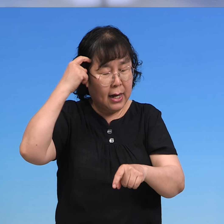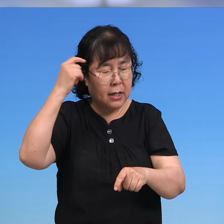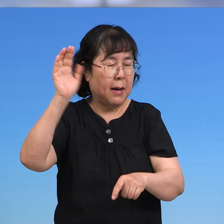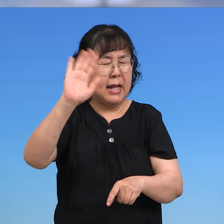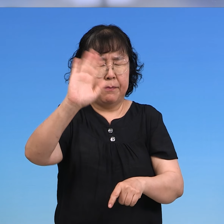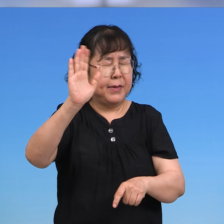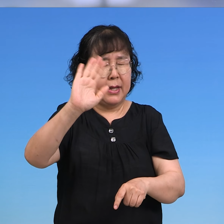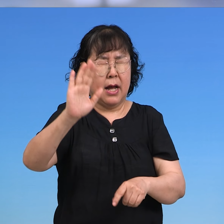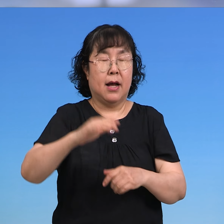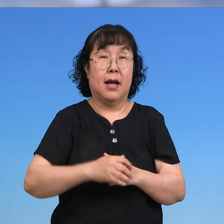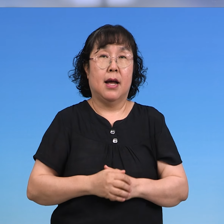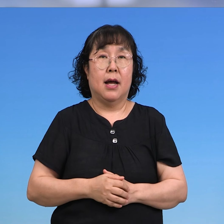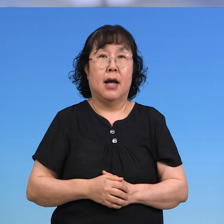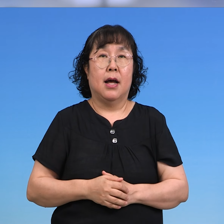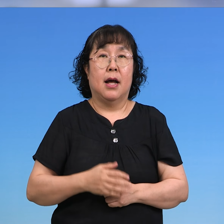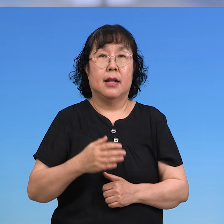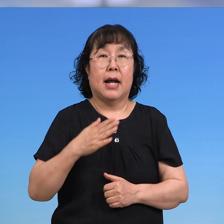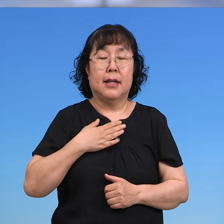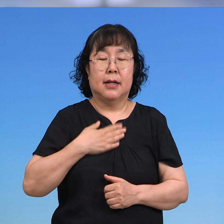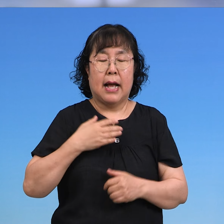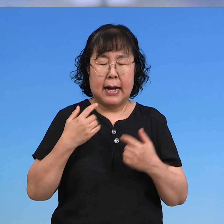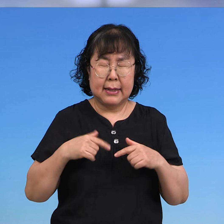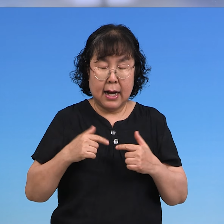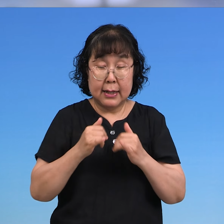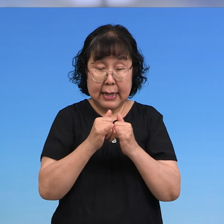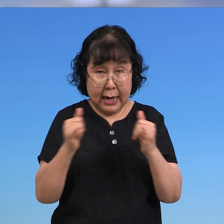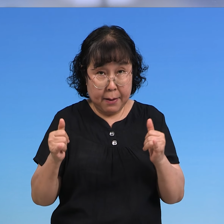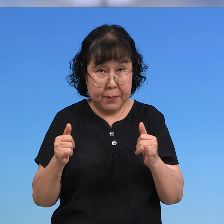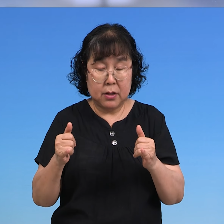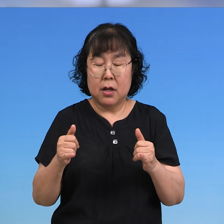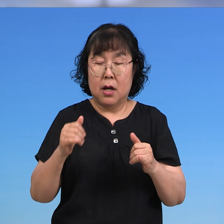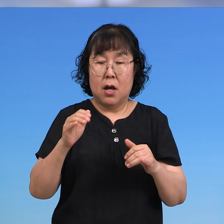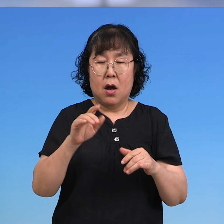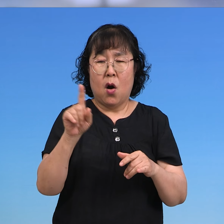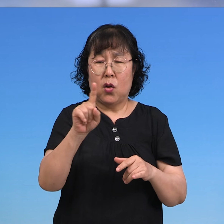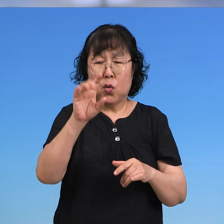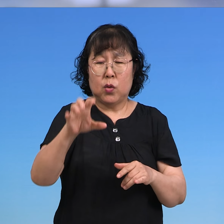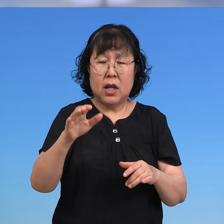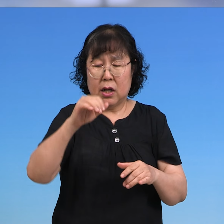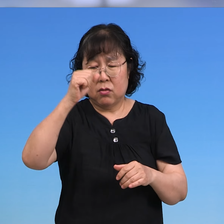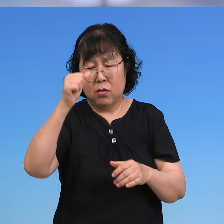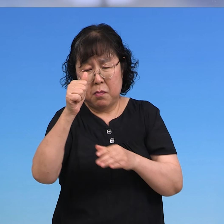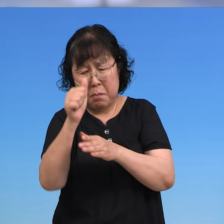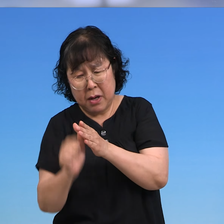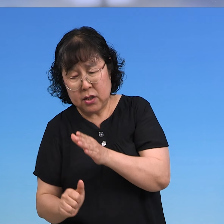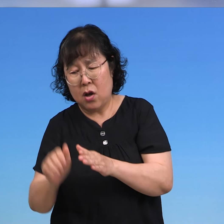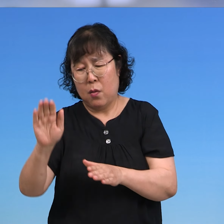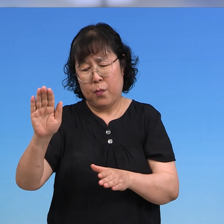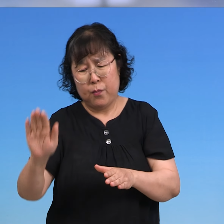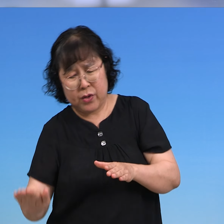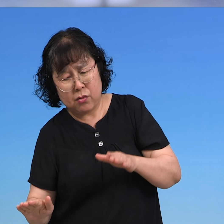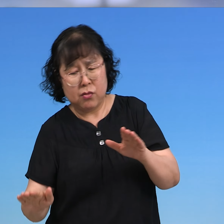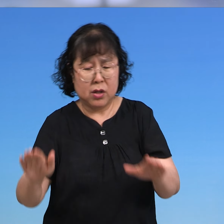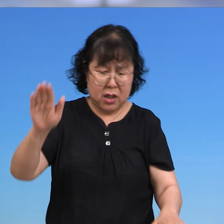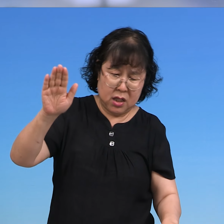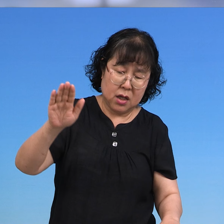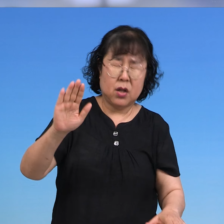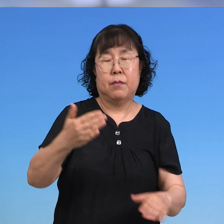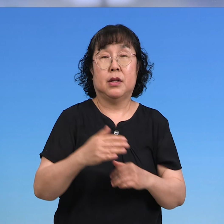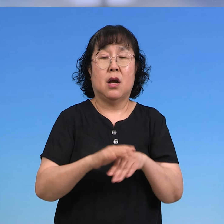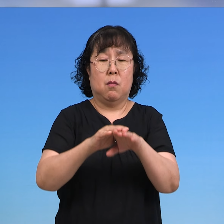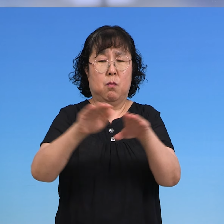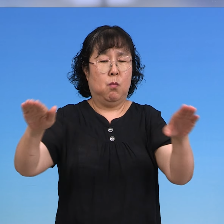안 돼요. 치우쳐요. 그러면 이제 이게 인간의 모습이란 말이죠. 그럼 어떻게 해야 되느냐.